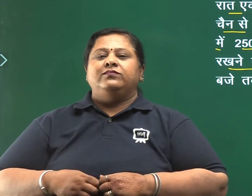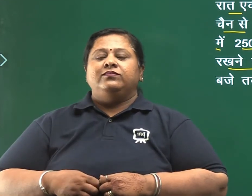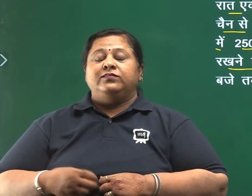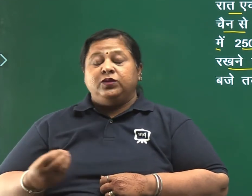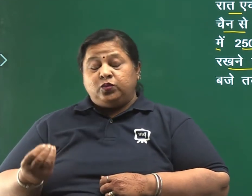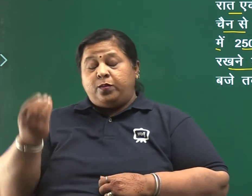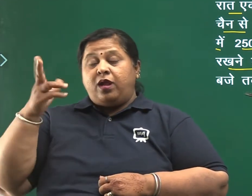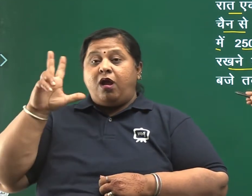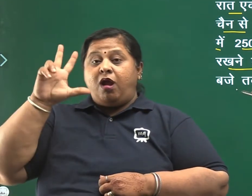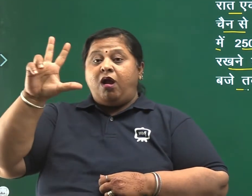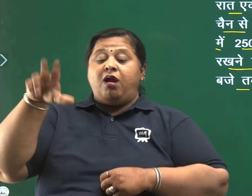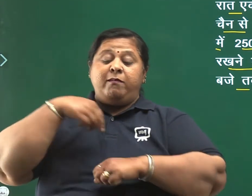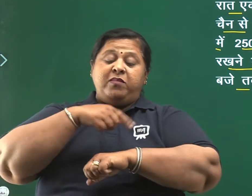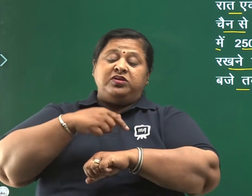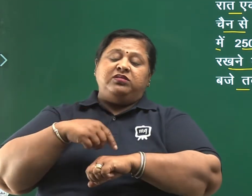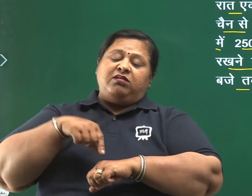सुबह 8 बजे तक